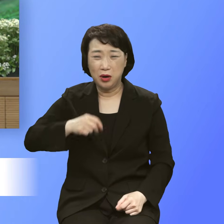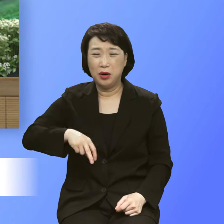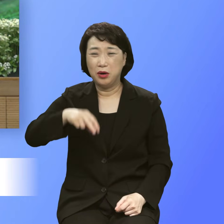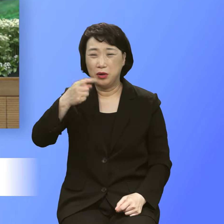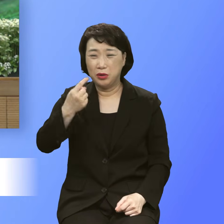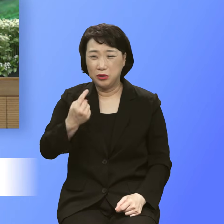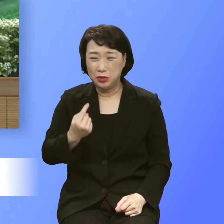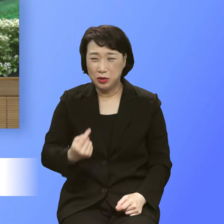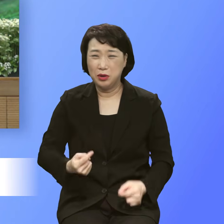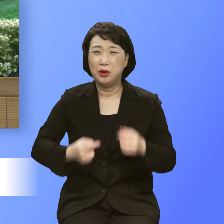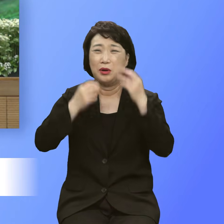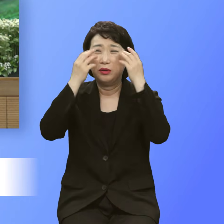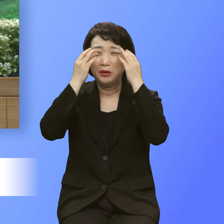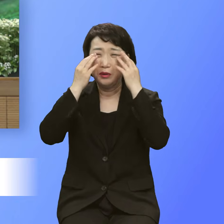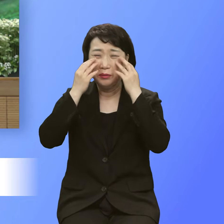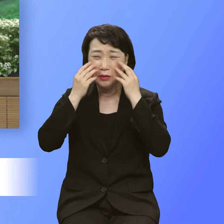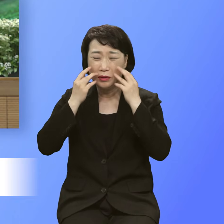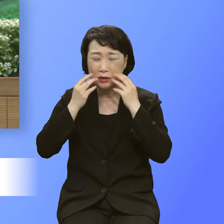울어도